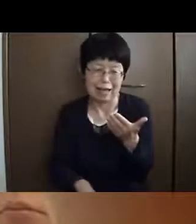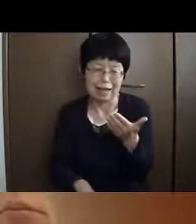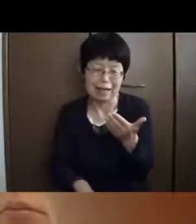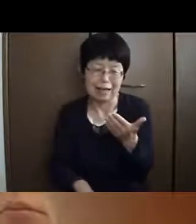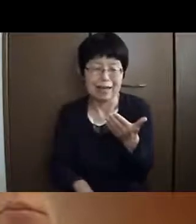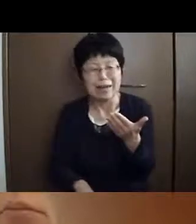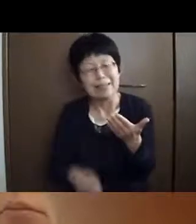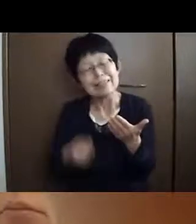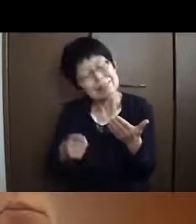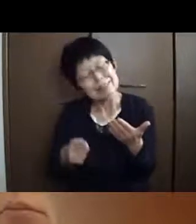優しいですよね。